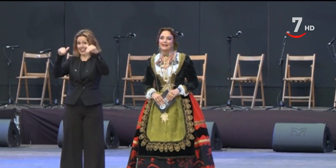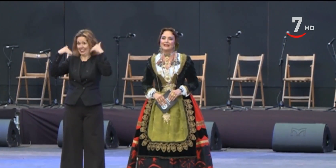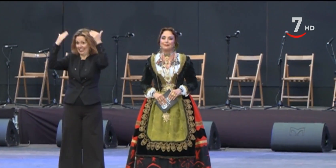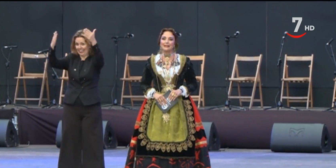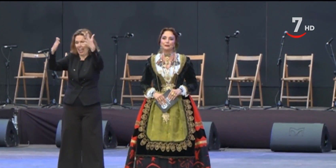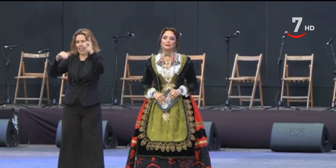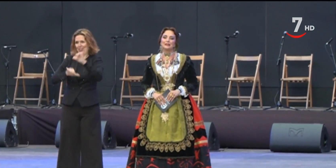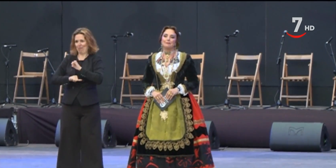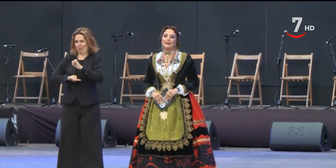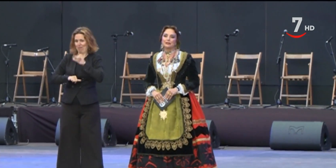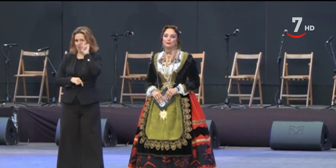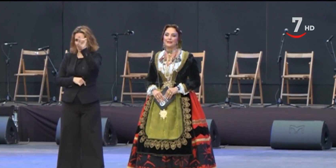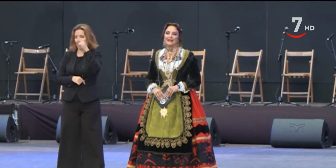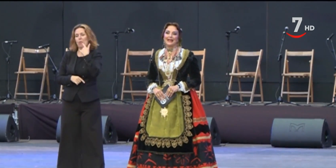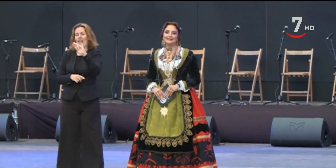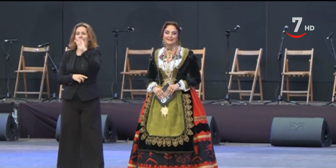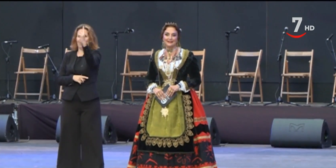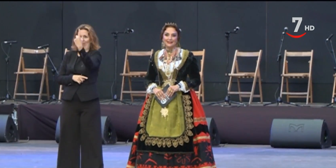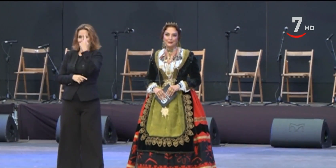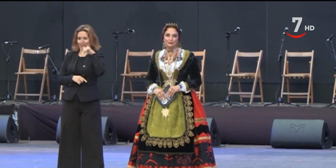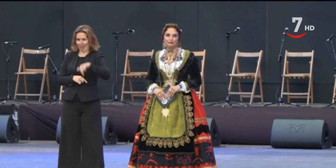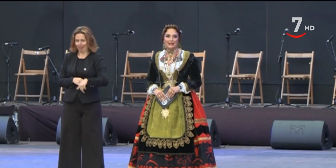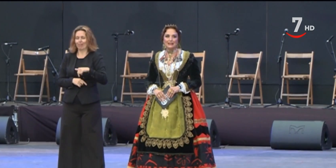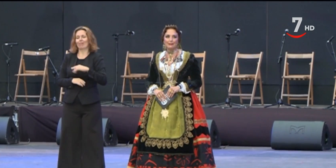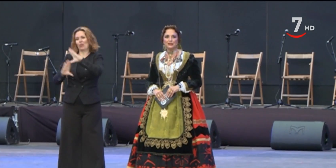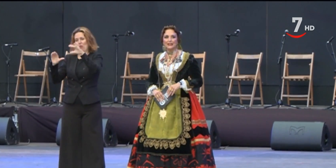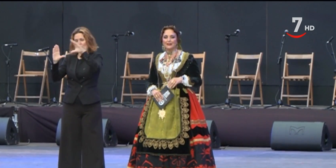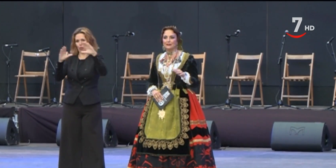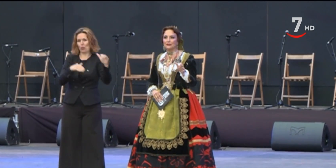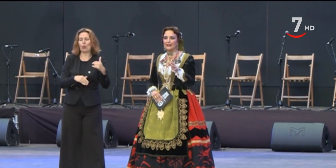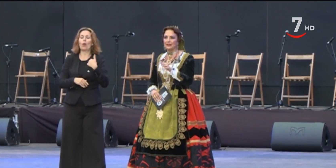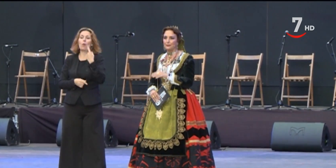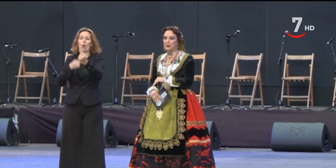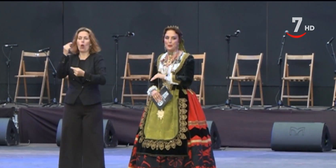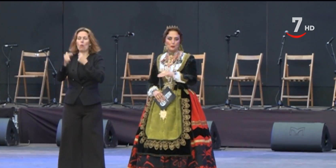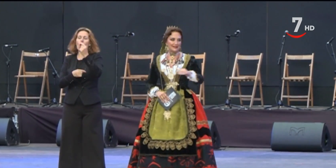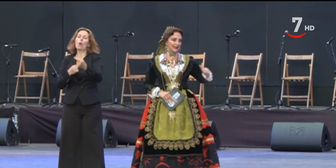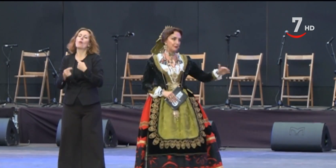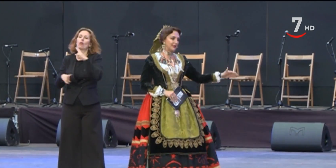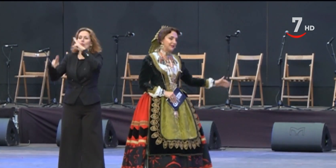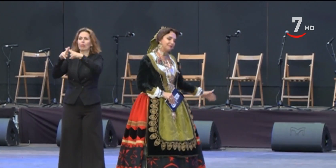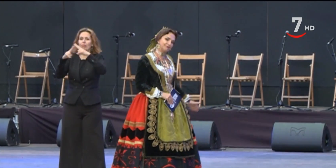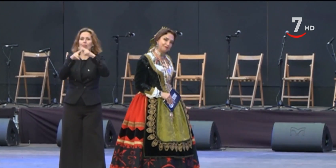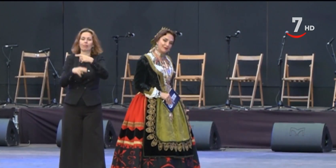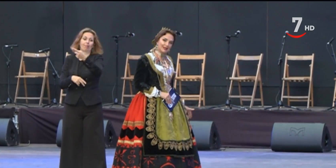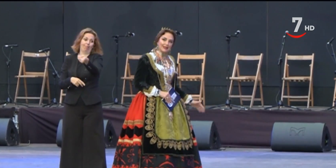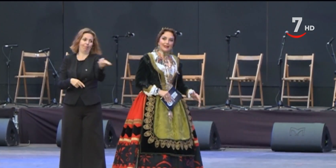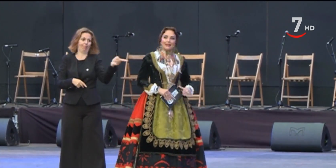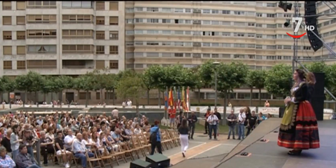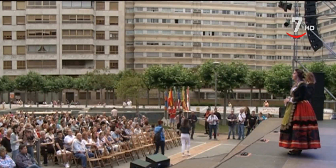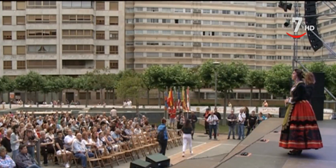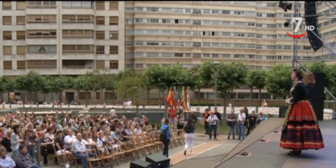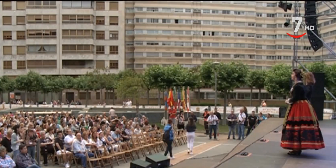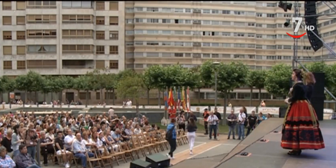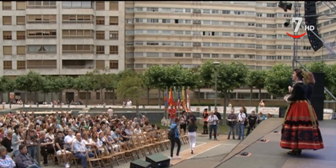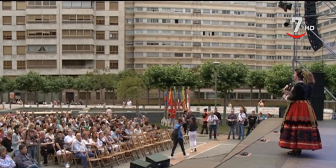ustedes esperando para subir a este escenario. Les vamos a ir dando la entrada poco a poco, pasarán por aquí